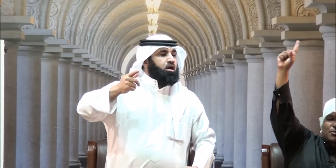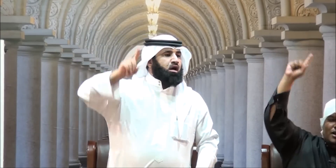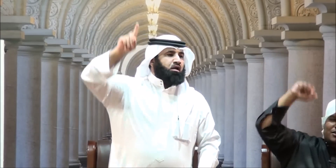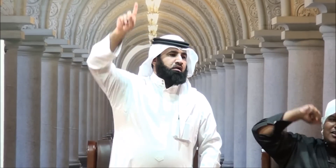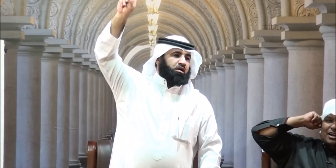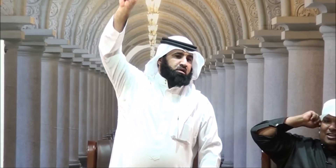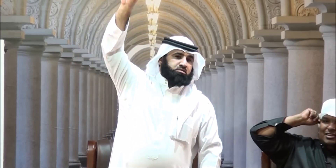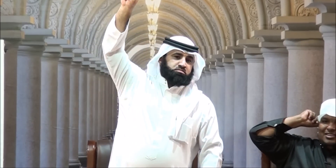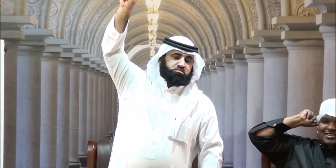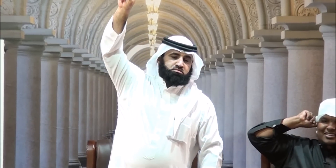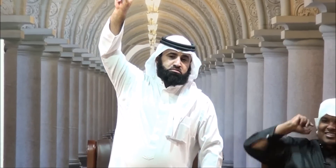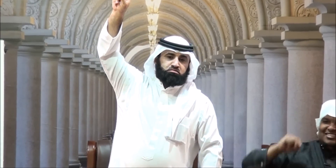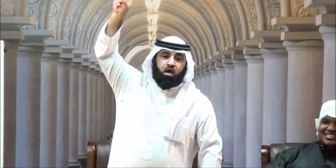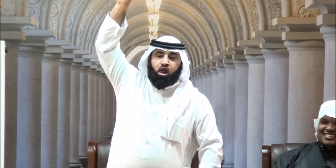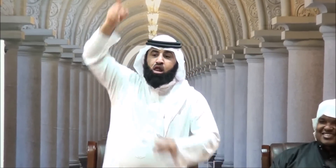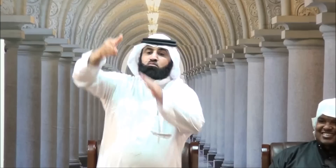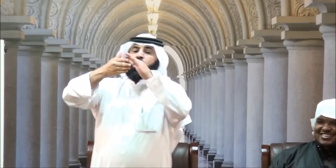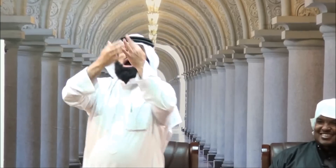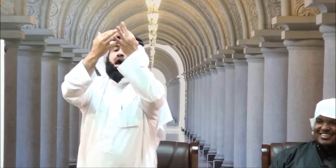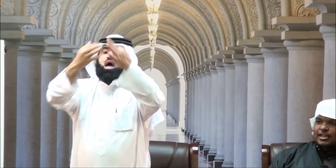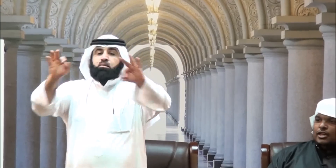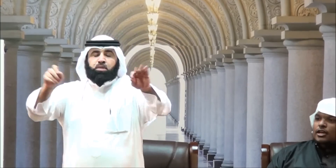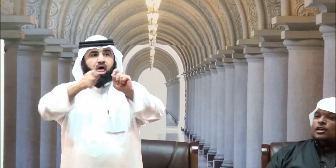الله سبحانه وتعالى؟